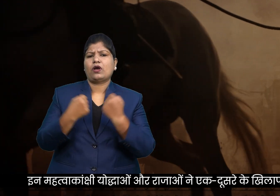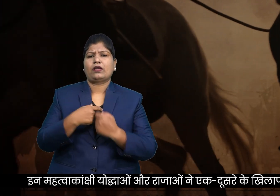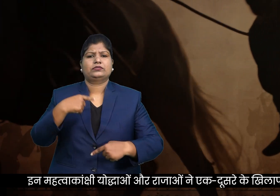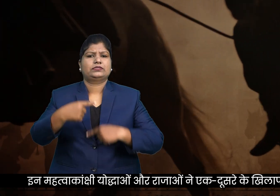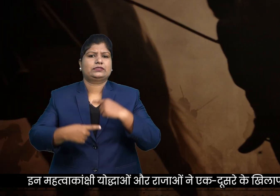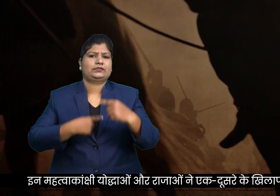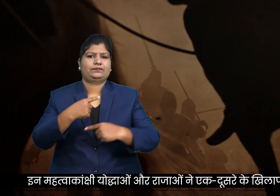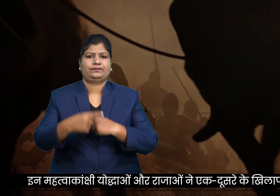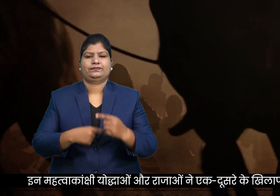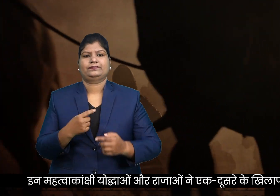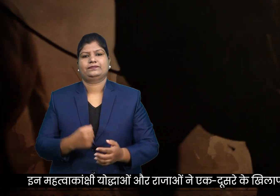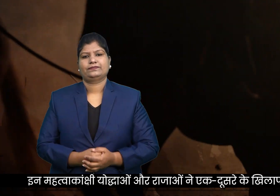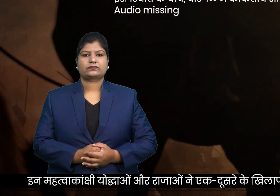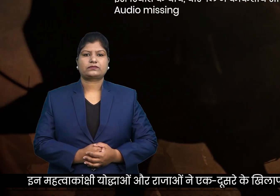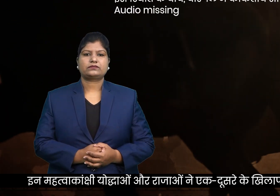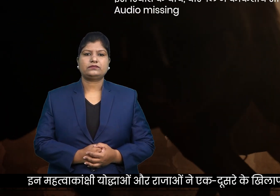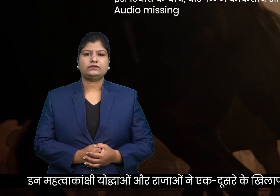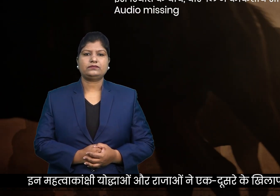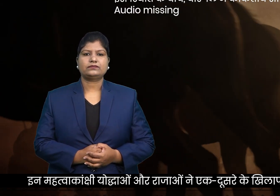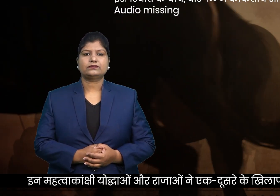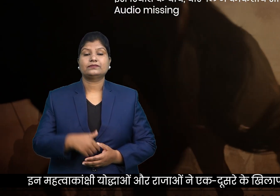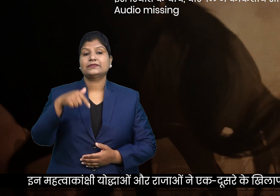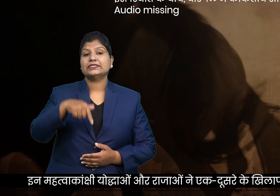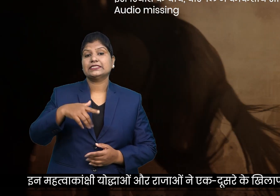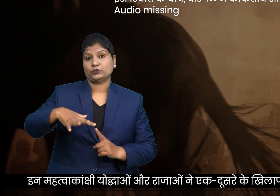लगातार लड़ाई लड़ी।